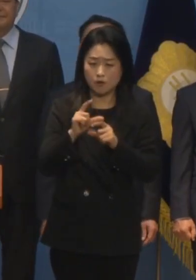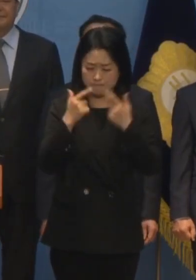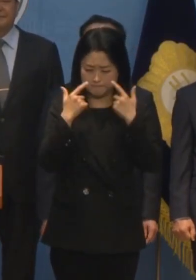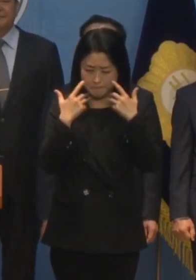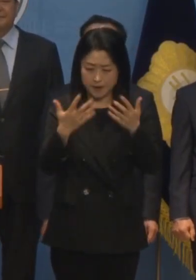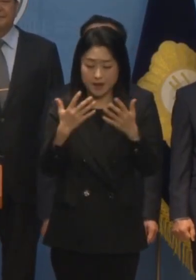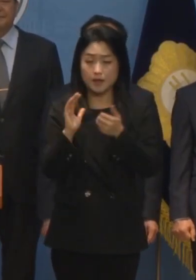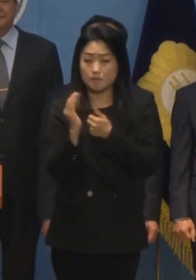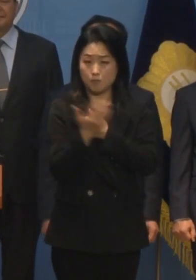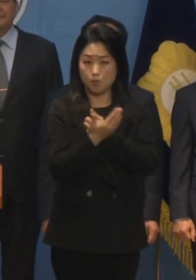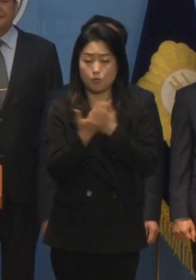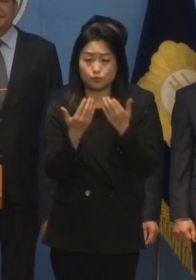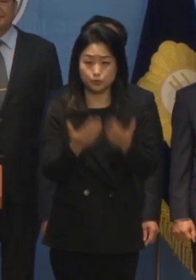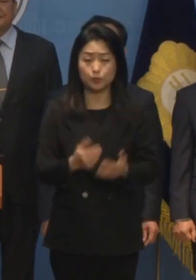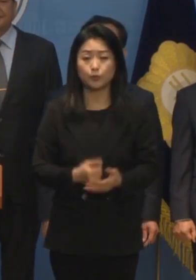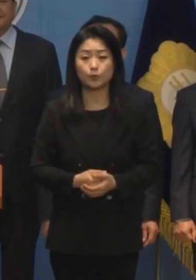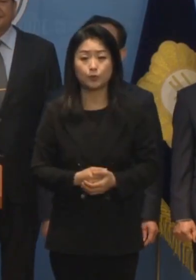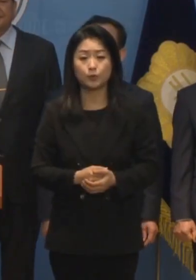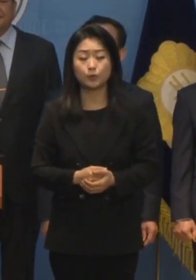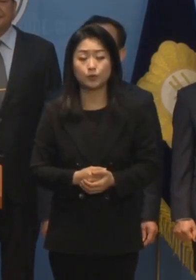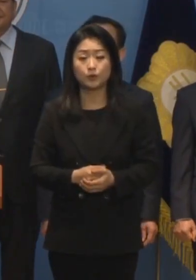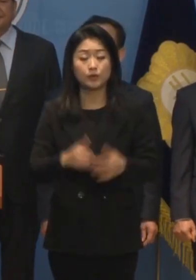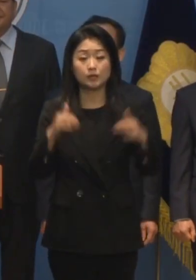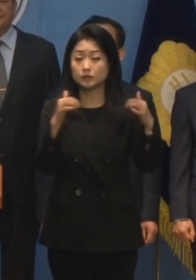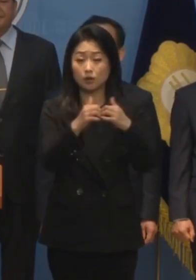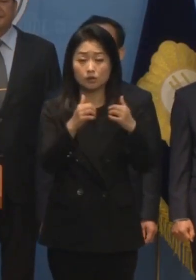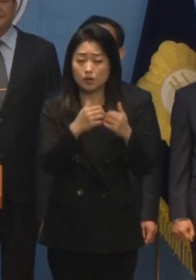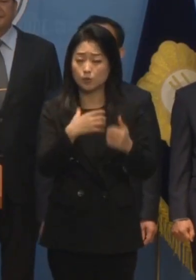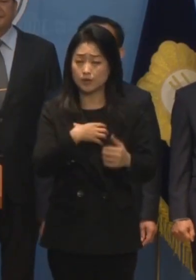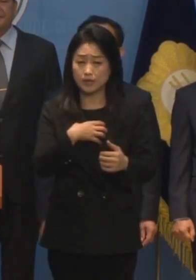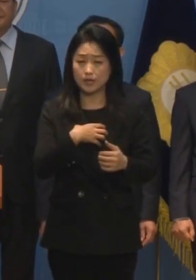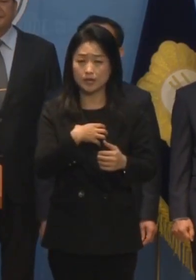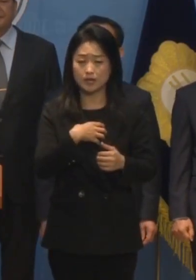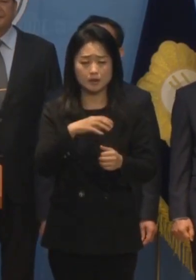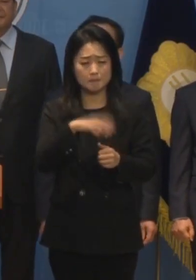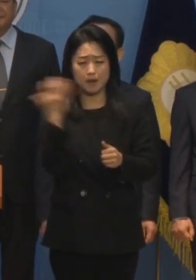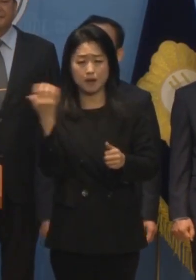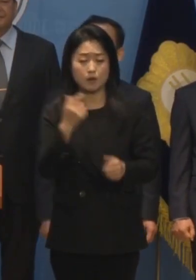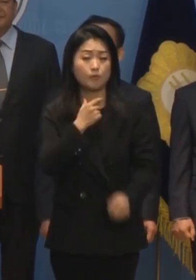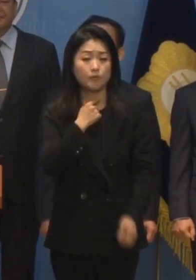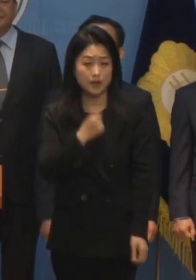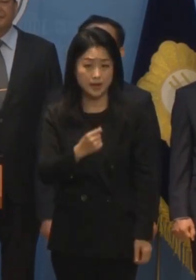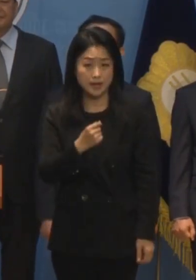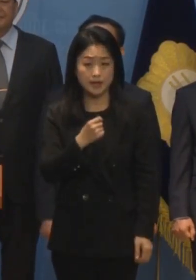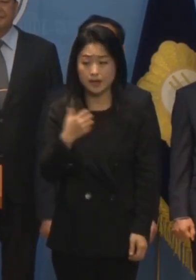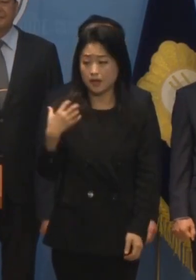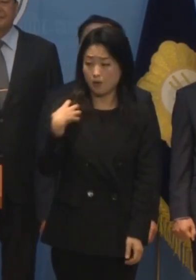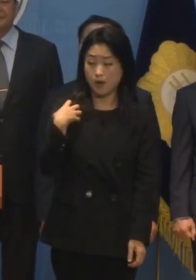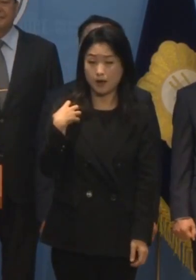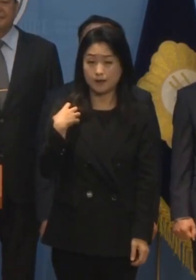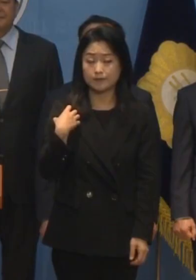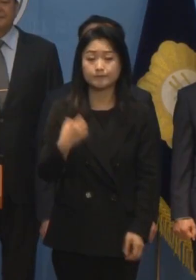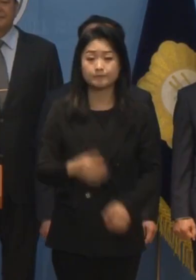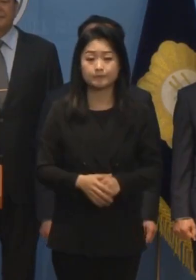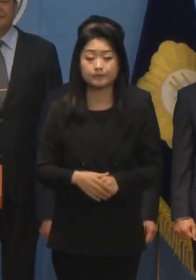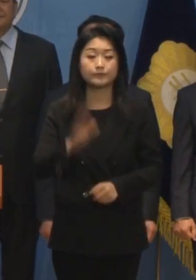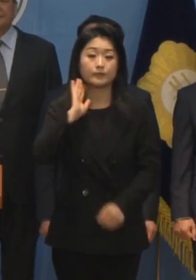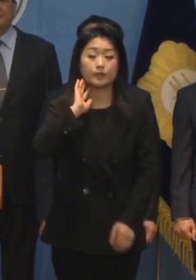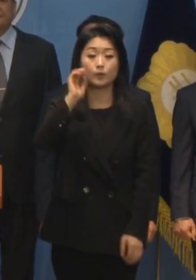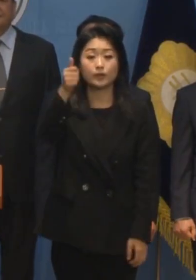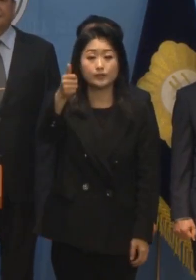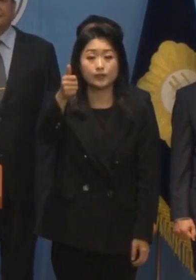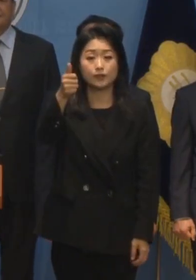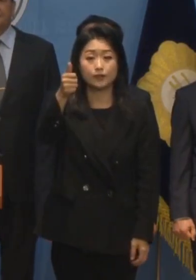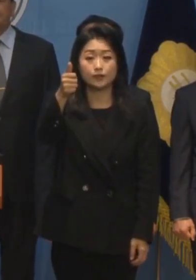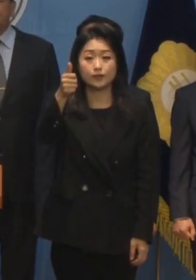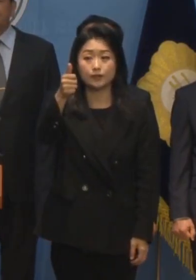굳건하게 지키고 또 전쟁의 위기에서 벗어날 수 있도록 하는 그런 차원에서 윤석열 대통령께서